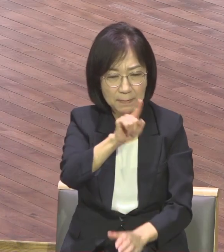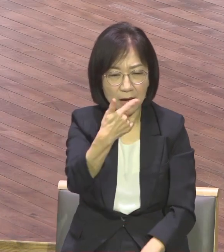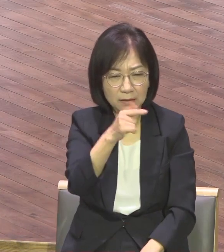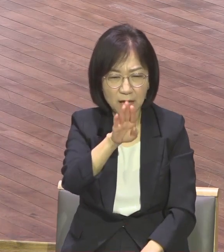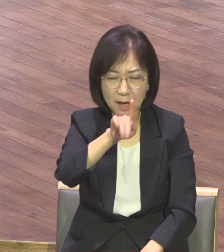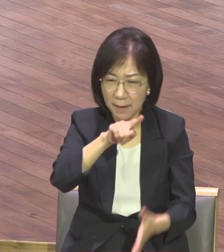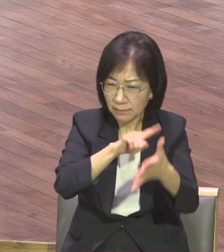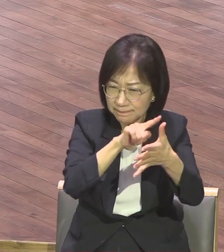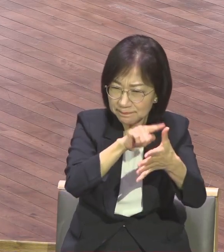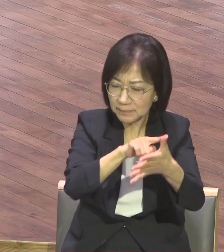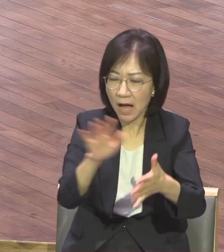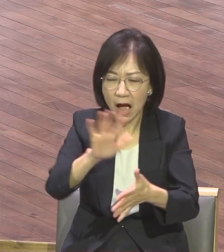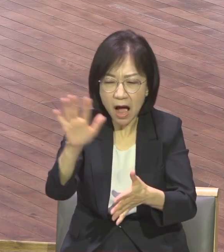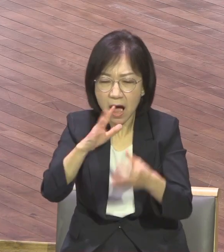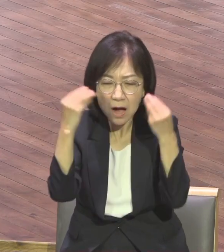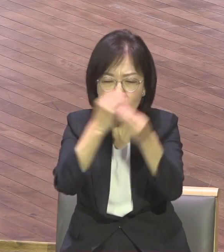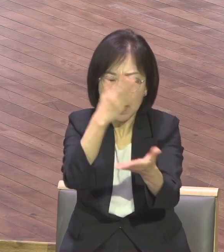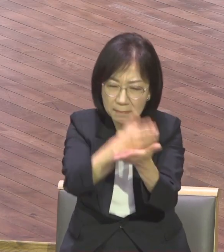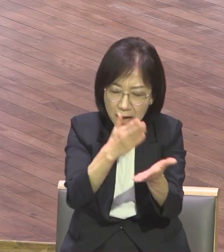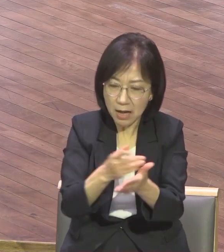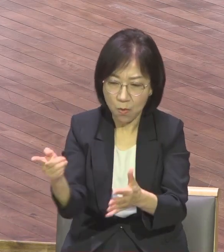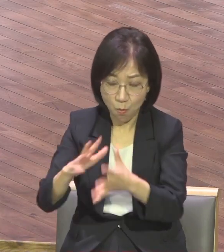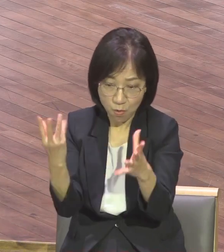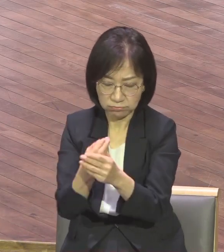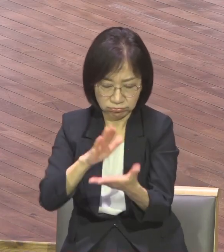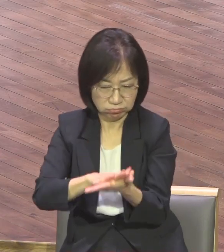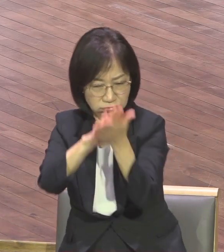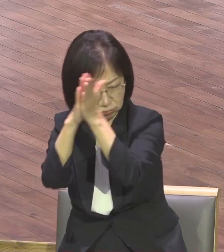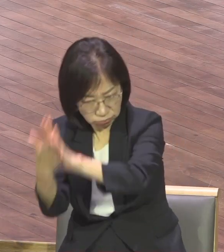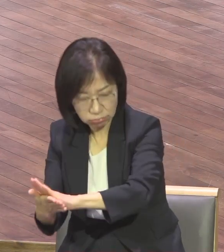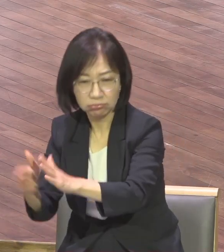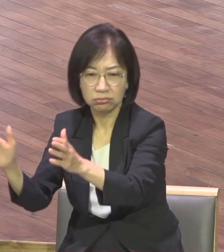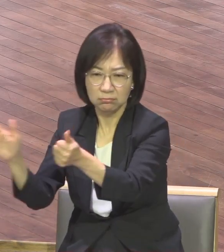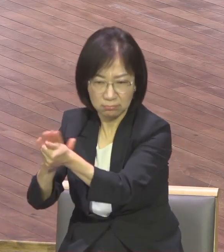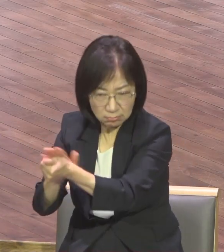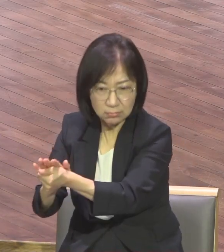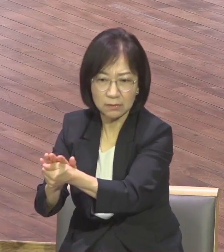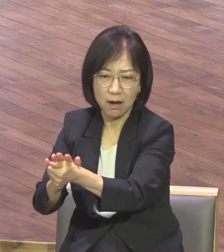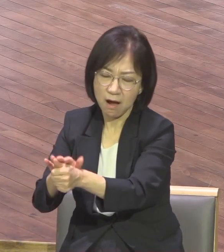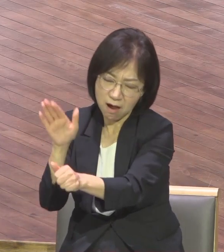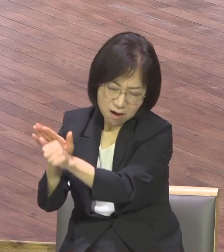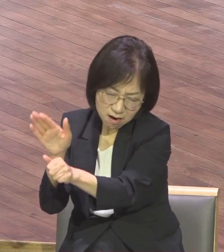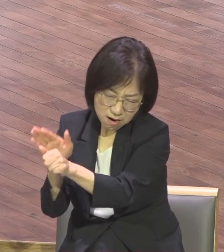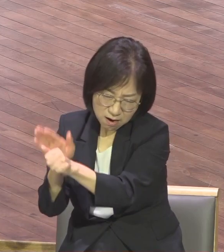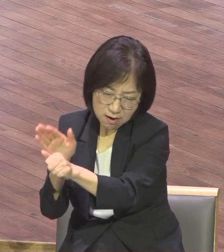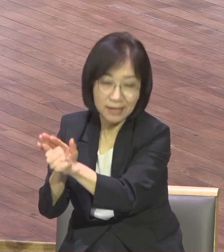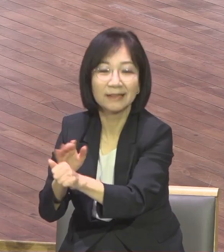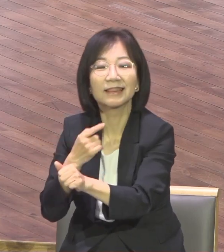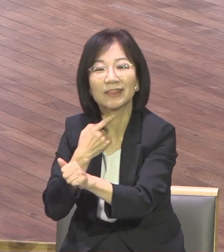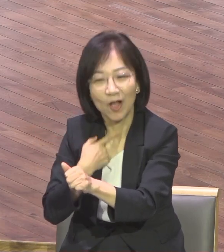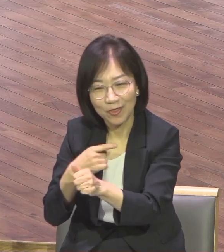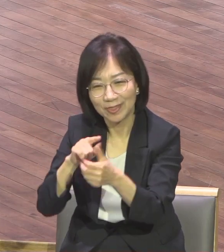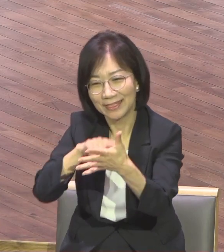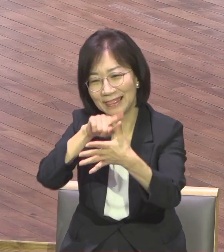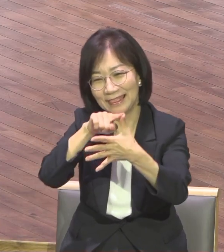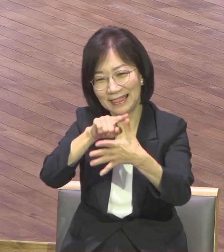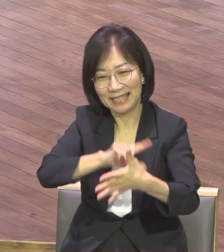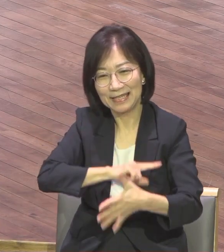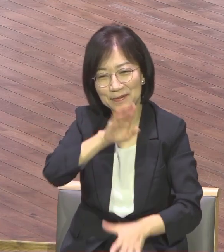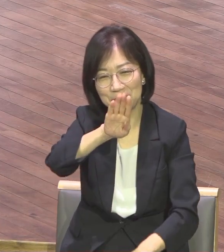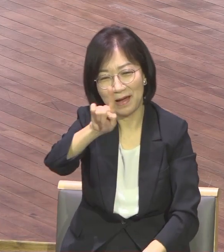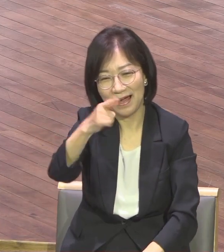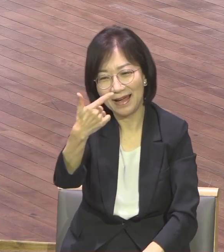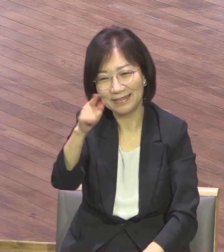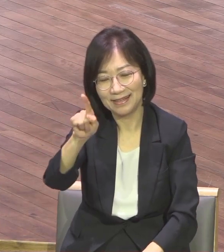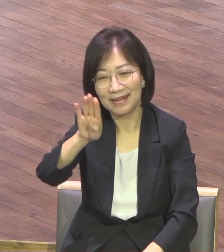믿어주었고 변호해 주었던 그리고 안디옥교로 데려와서 함께 동역했던 이런 사람이 바로 바나바였어요.